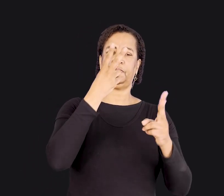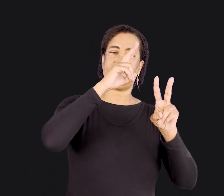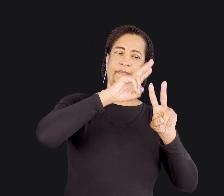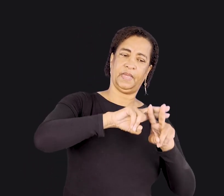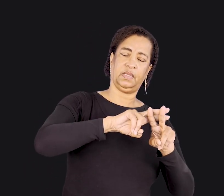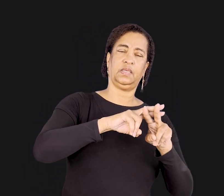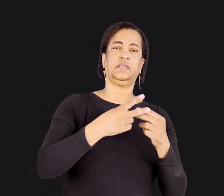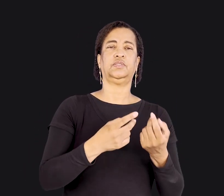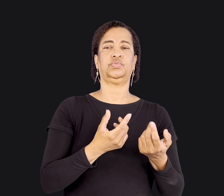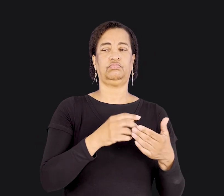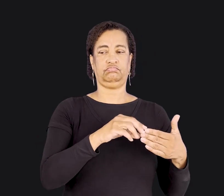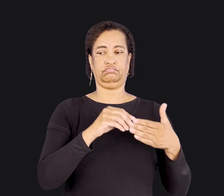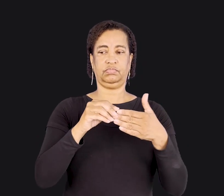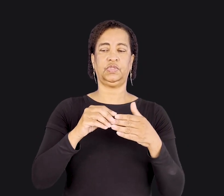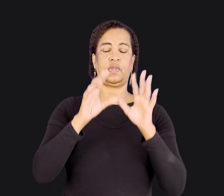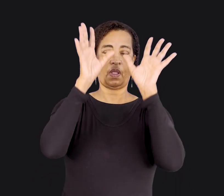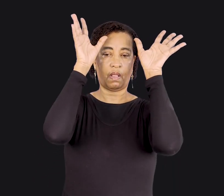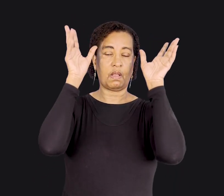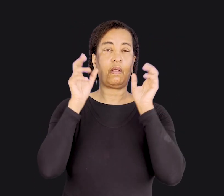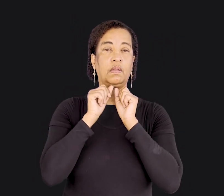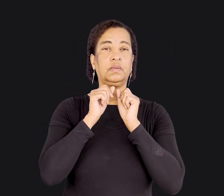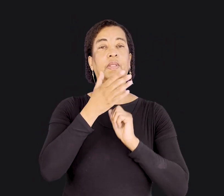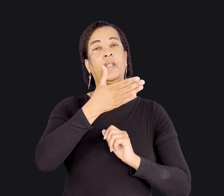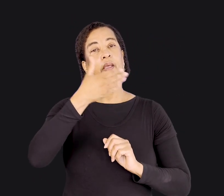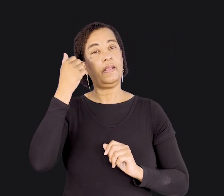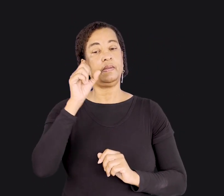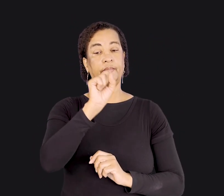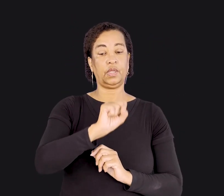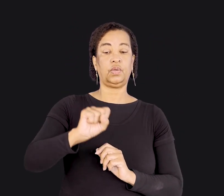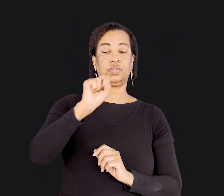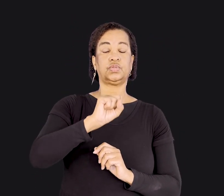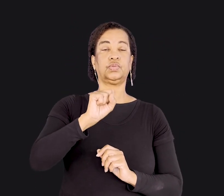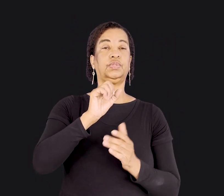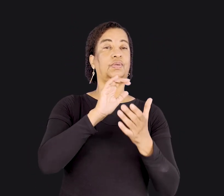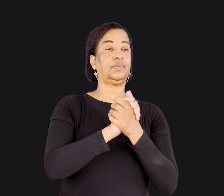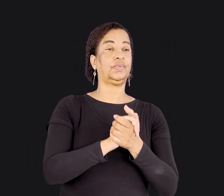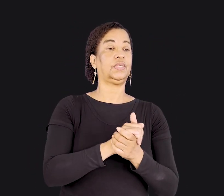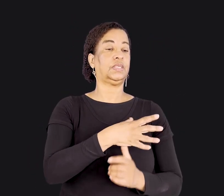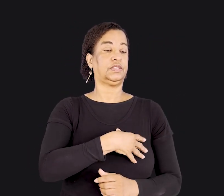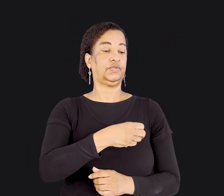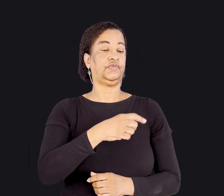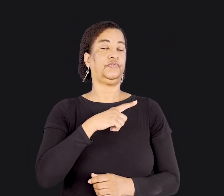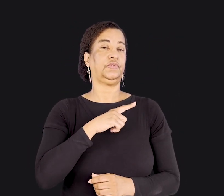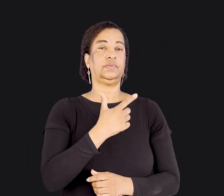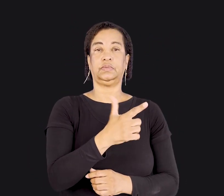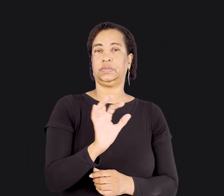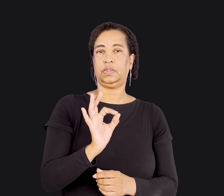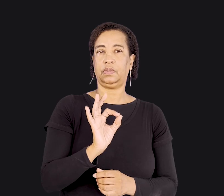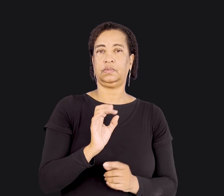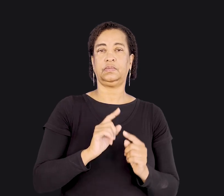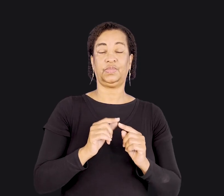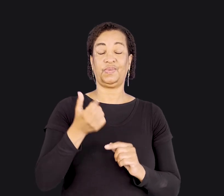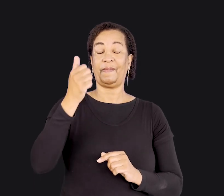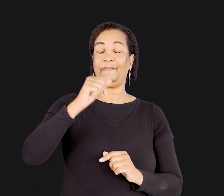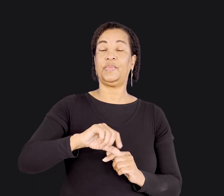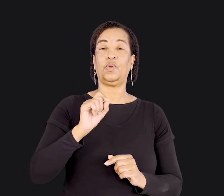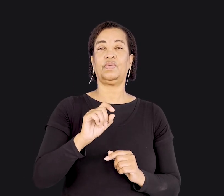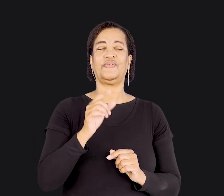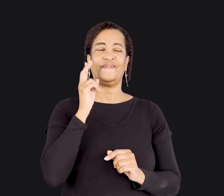preso e jogado aos leões, também acharia melhor ser solteiro do que ser casado e ter filhos, não é? Não existe coisa pior do que ver sua